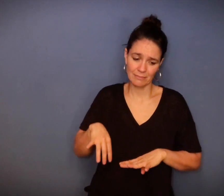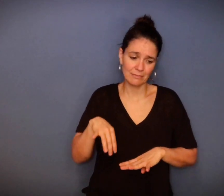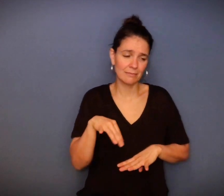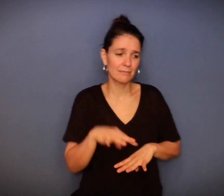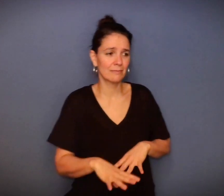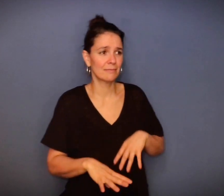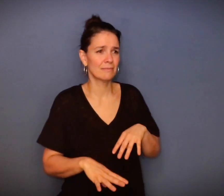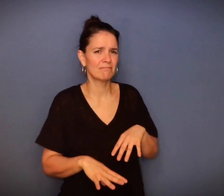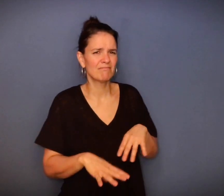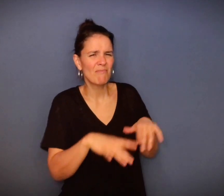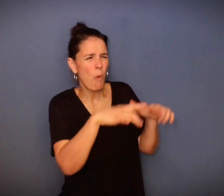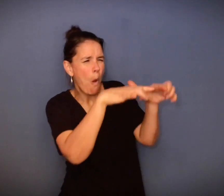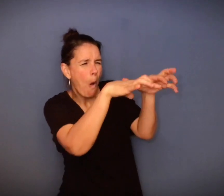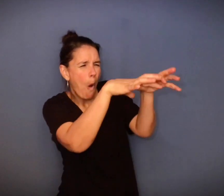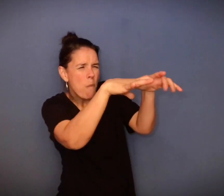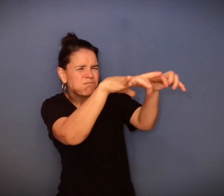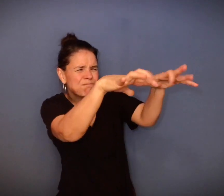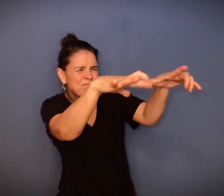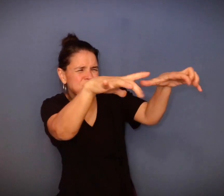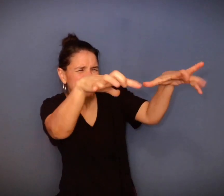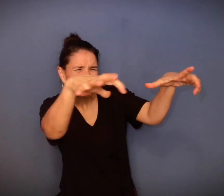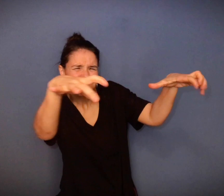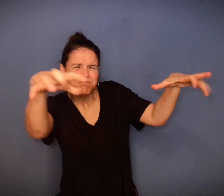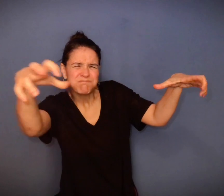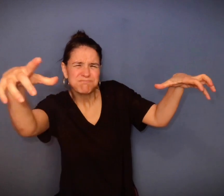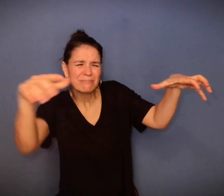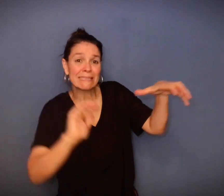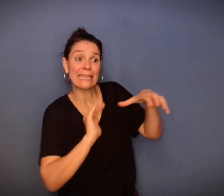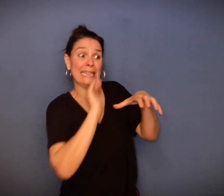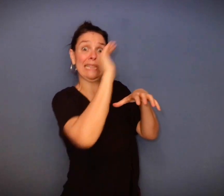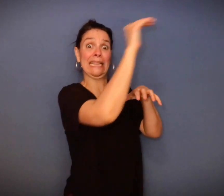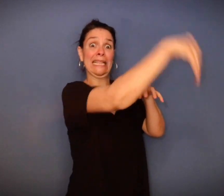le vilain petit canard s'envola par-dessus la haie